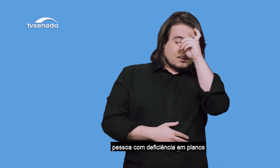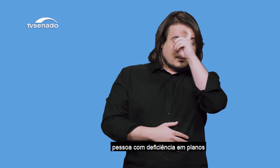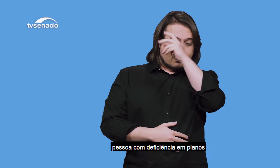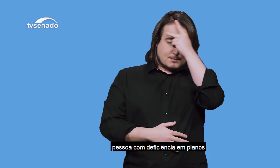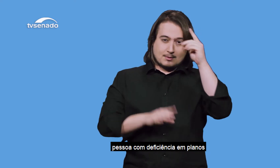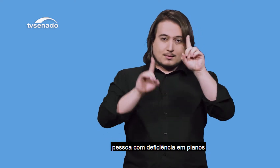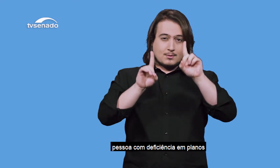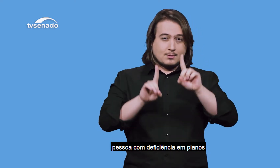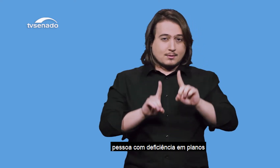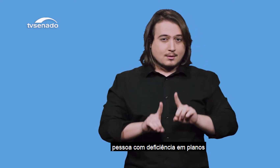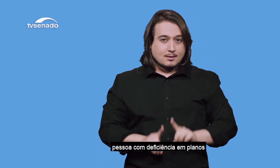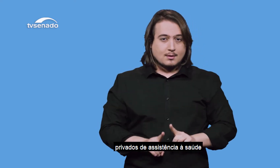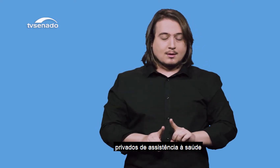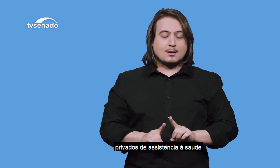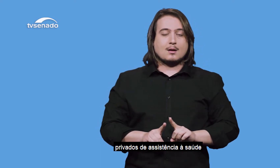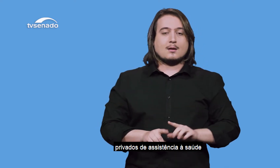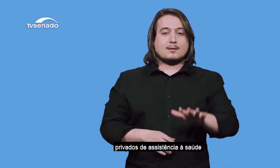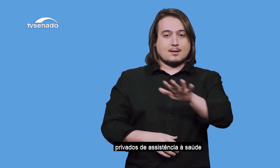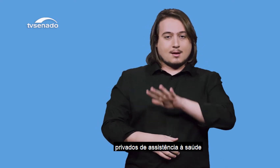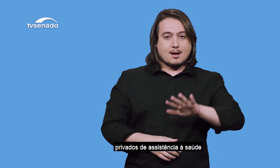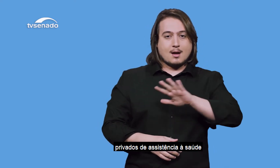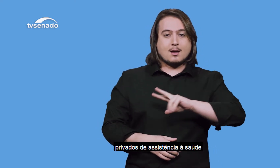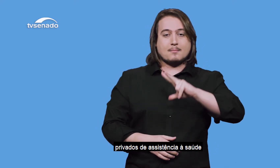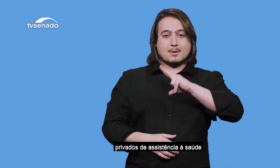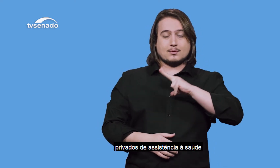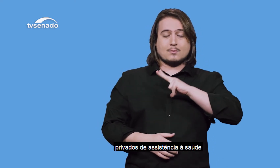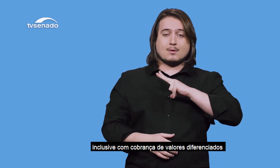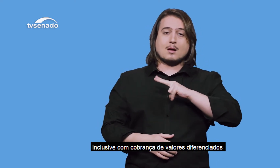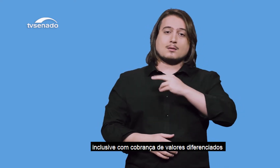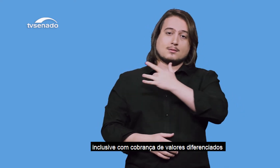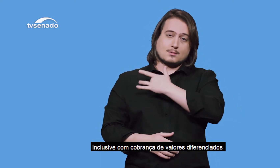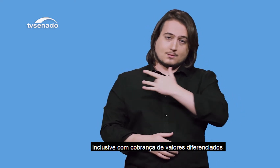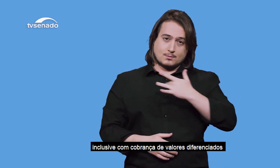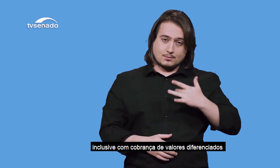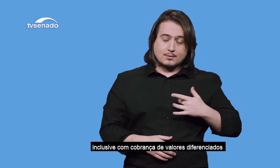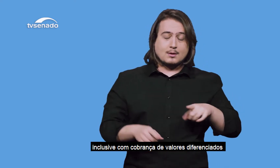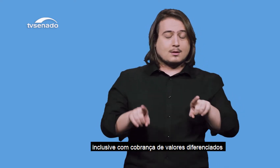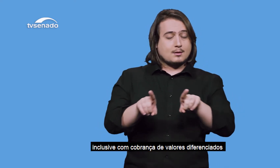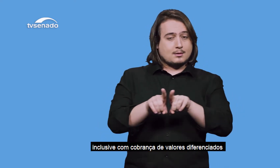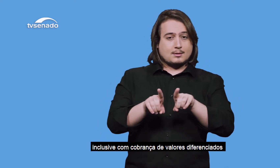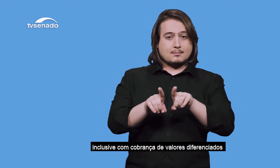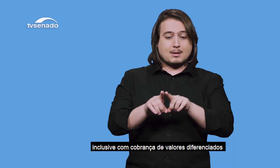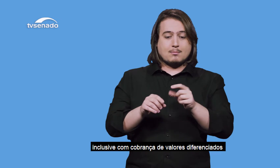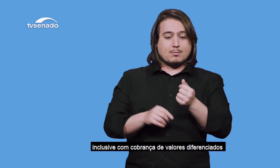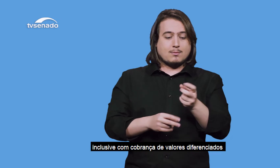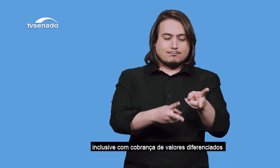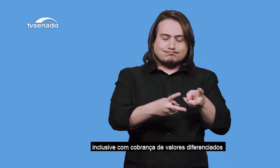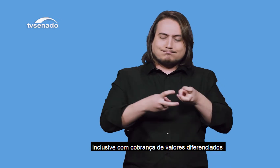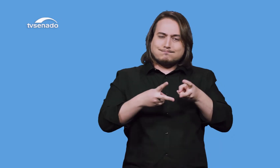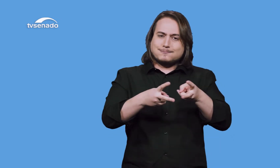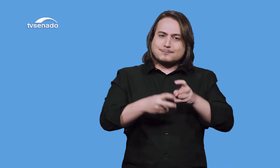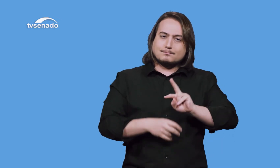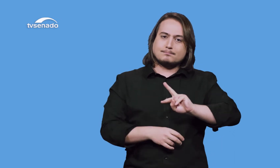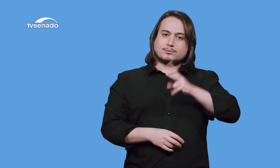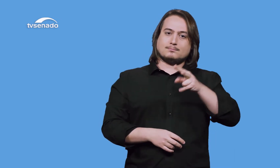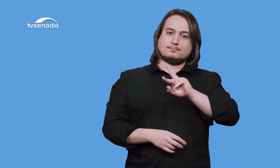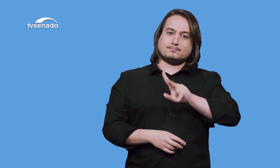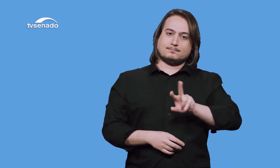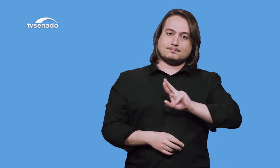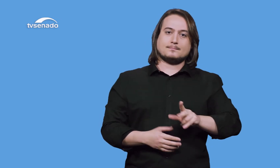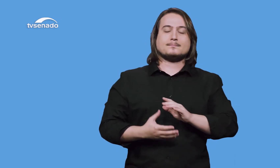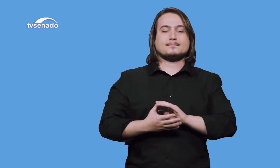em planos privados de assistência à saúde inclusive com cobrança de valores diferenciados